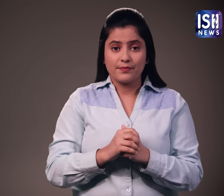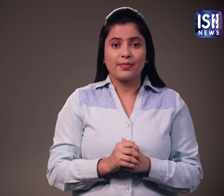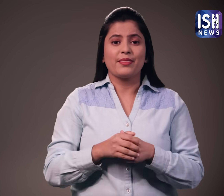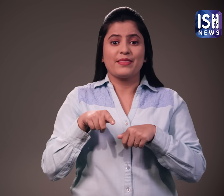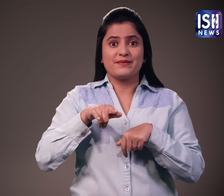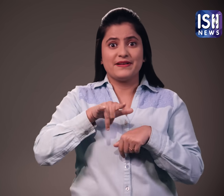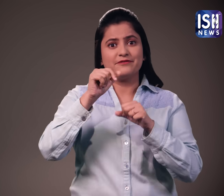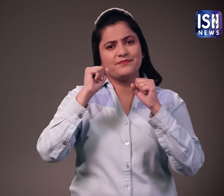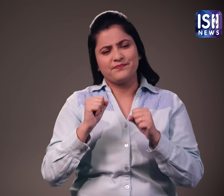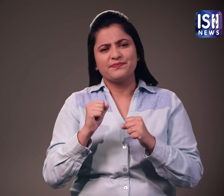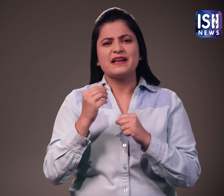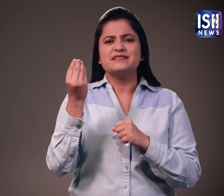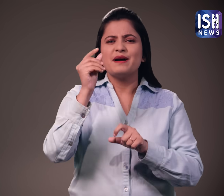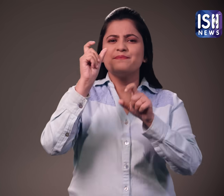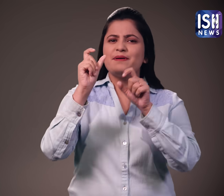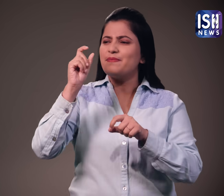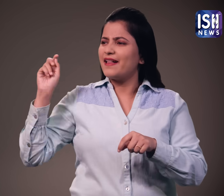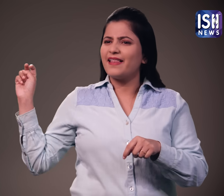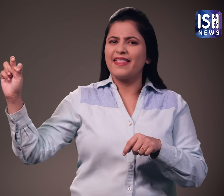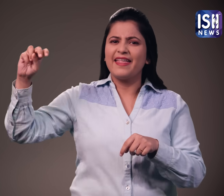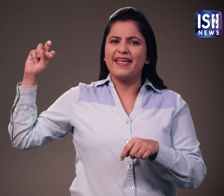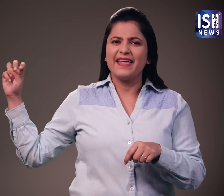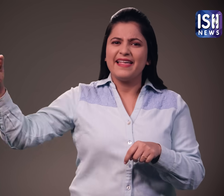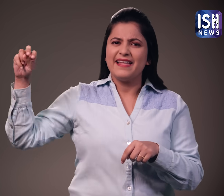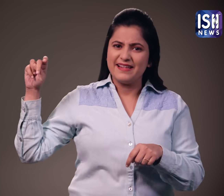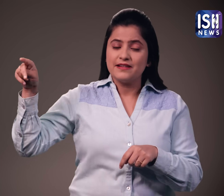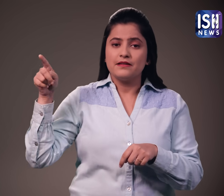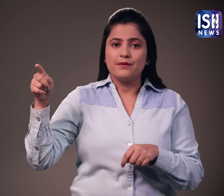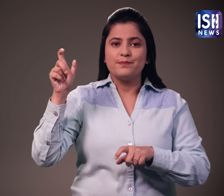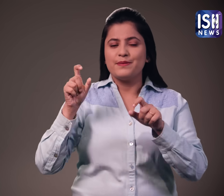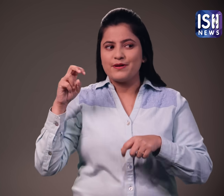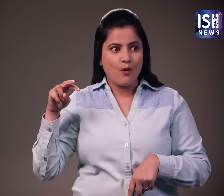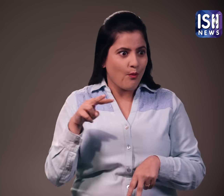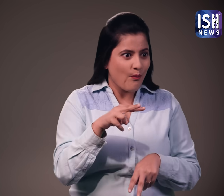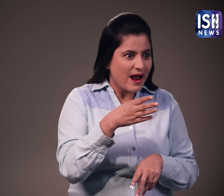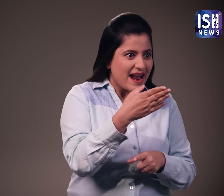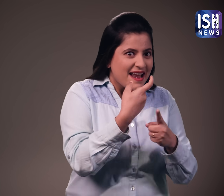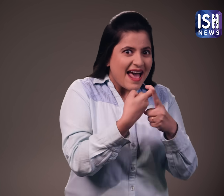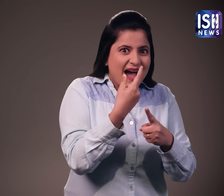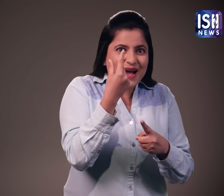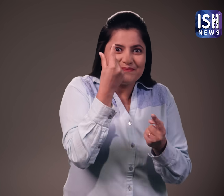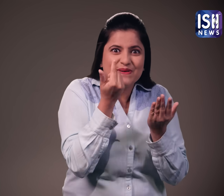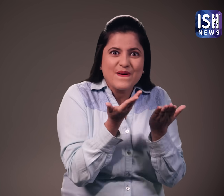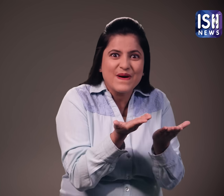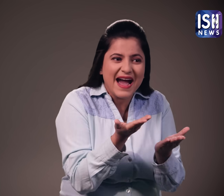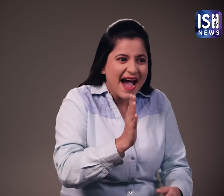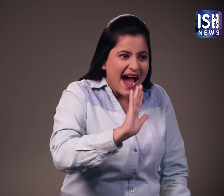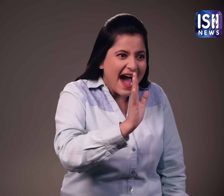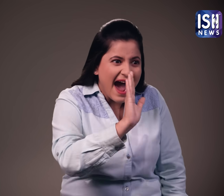इतने सारे लोग उनके पास आये और हलो कहा उसने प्रतिक्रिया देने की भी जहमत नहीं उठाई